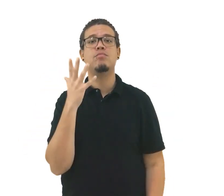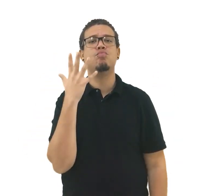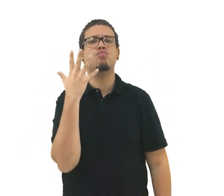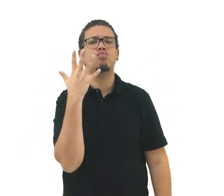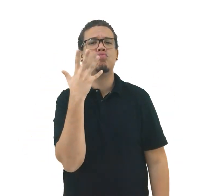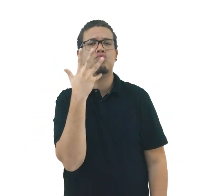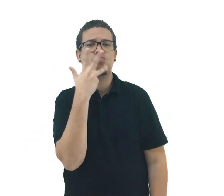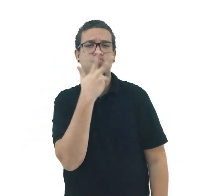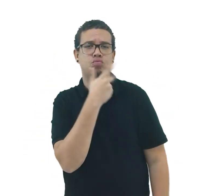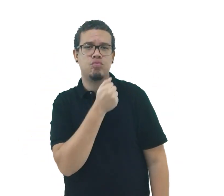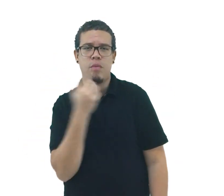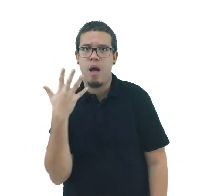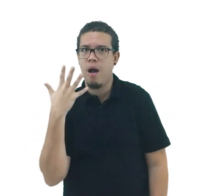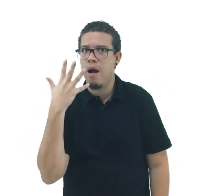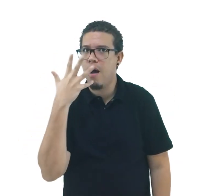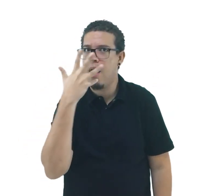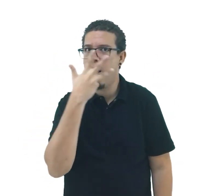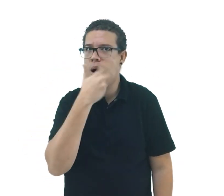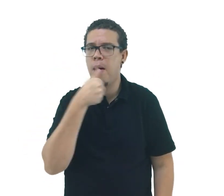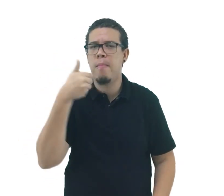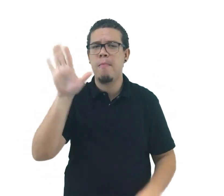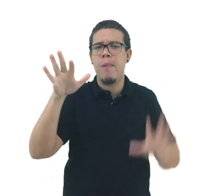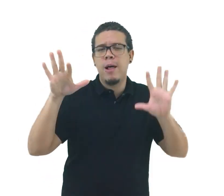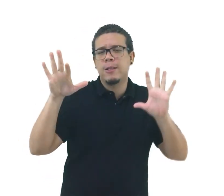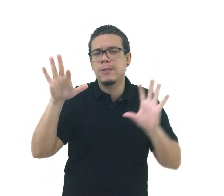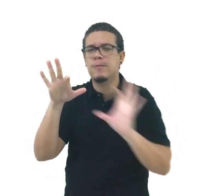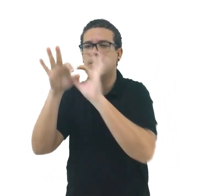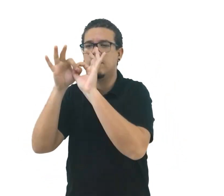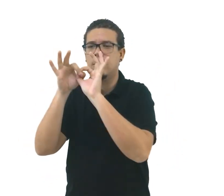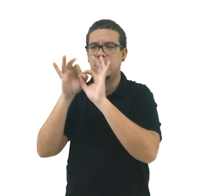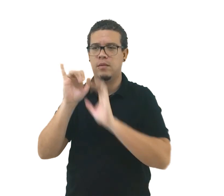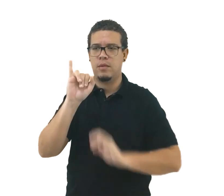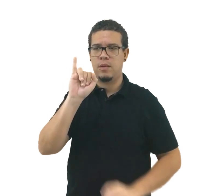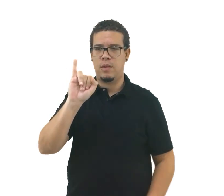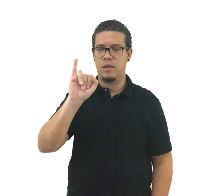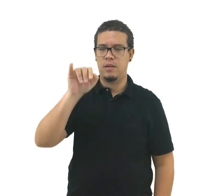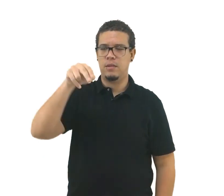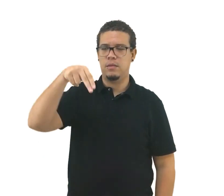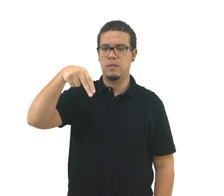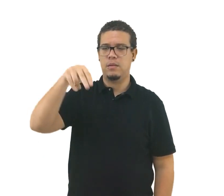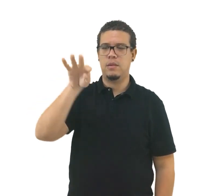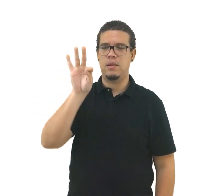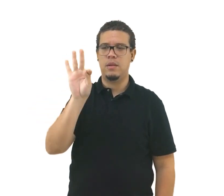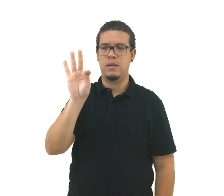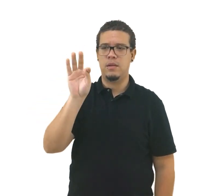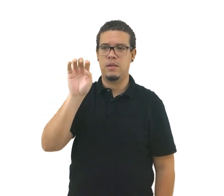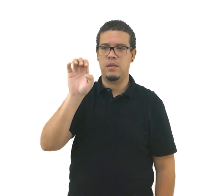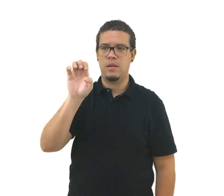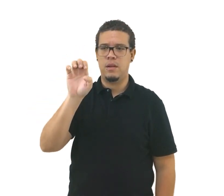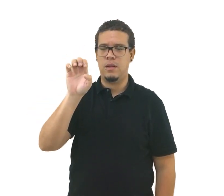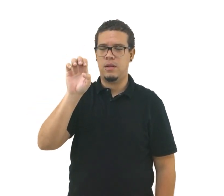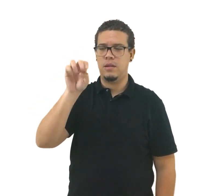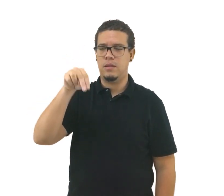mais bonito, né? Ai, como tá bonito! Então, isso é a categoria que nós chamamos de